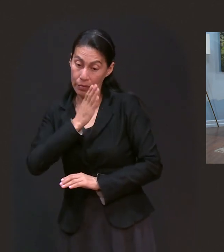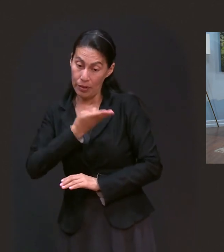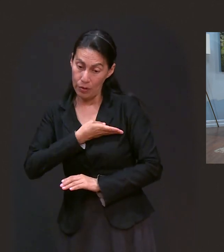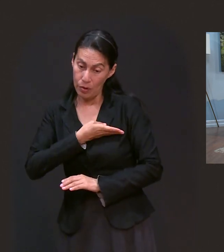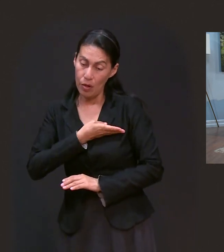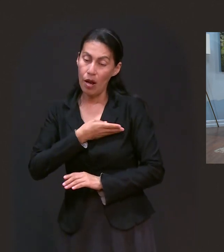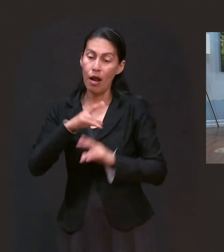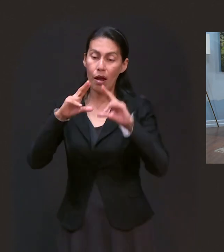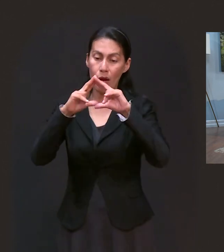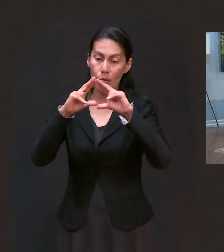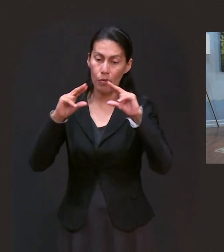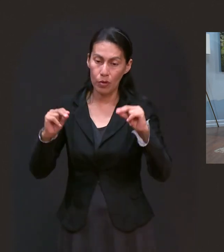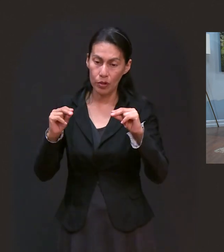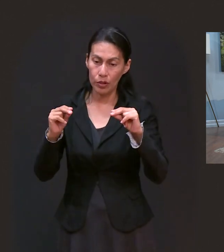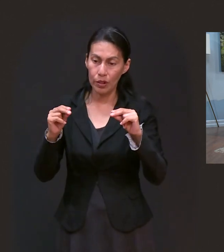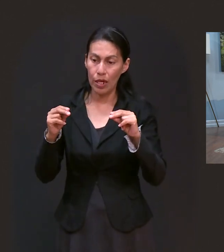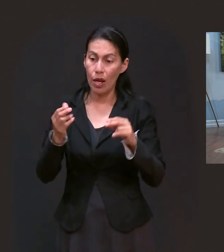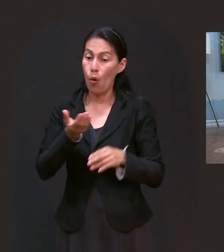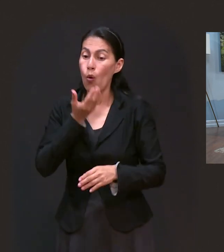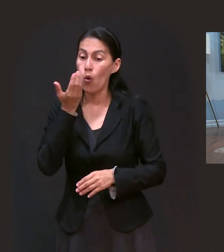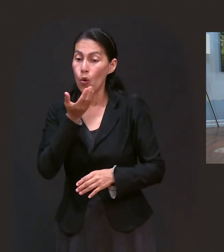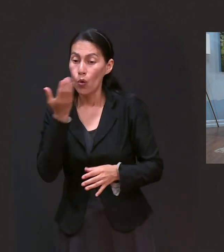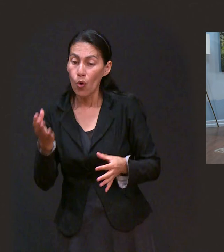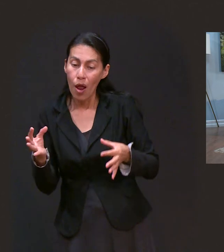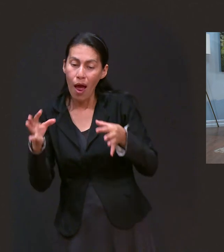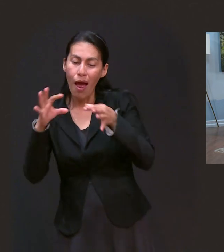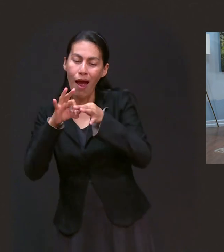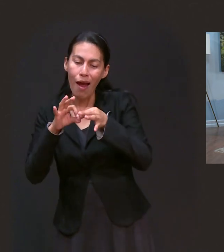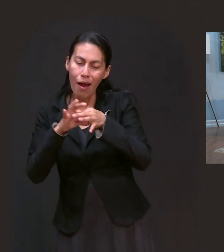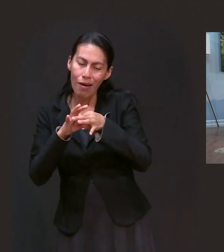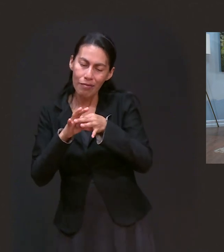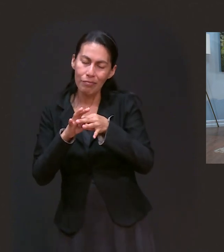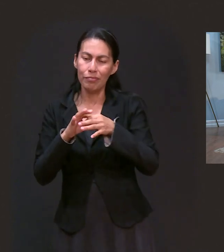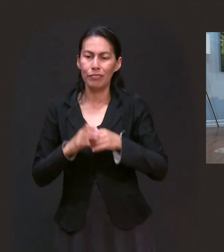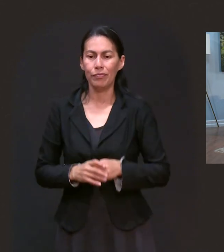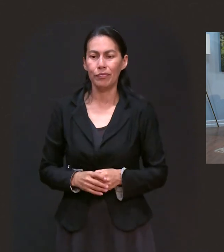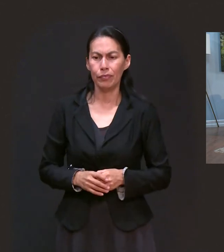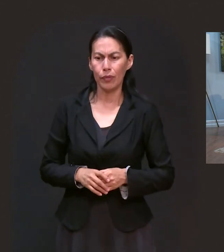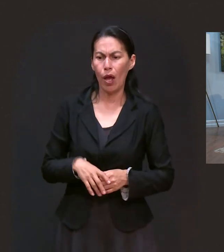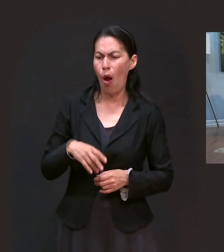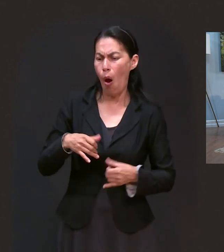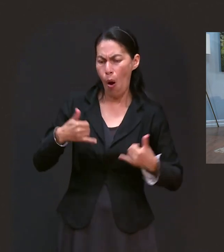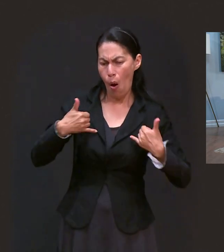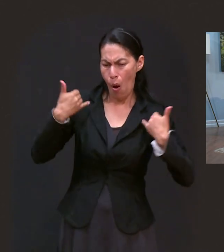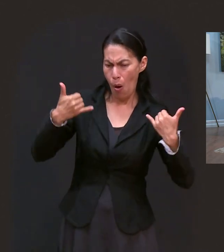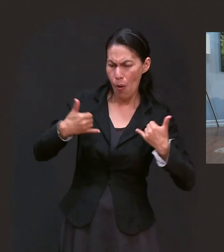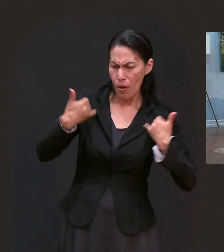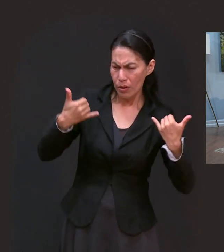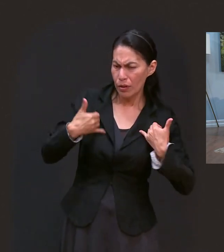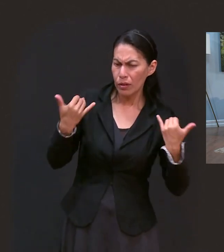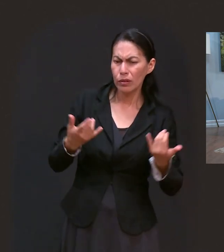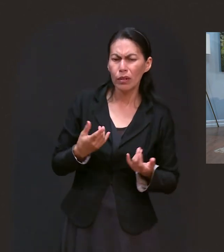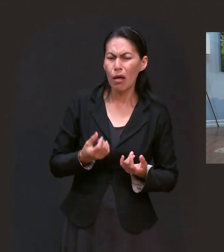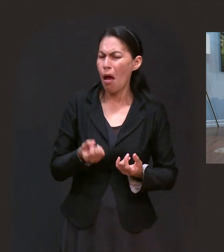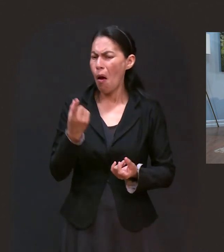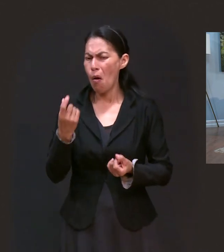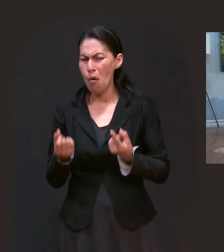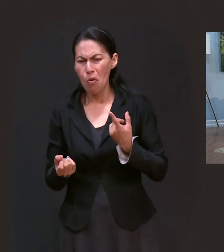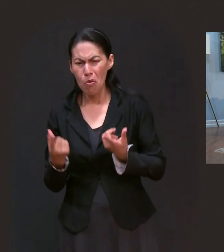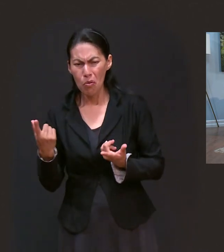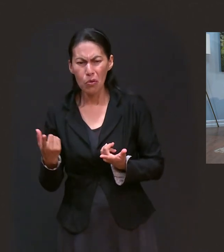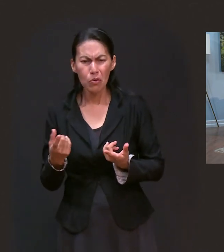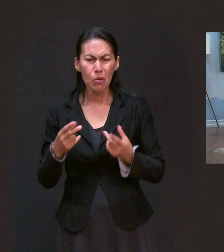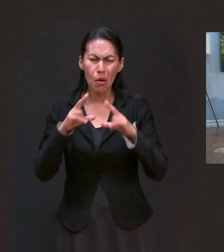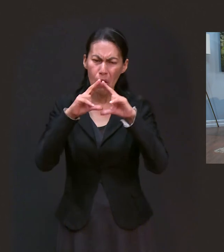de ahí en donde la cultura se unió y entonces habían prácticamente para los chicos